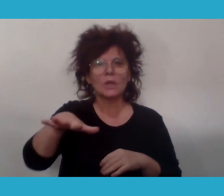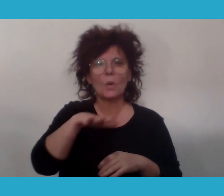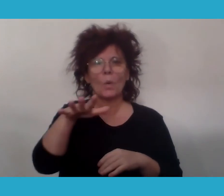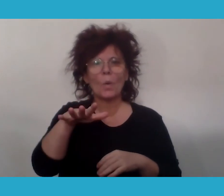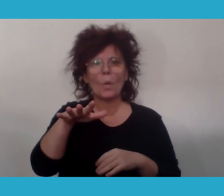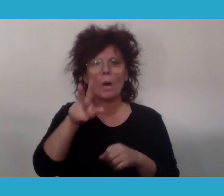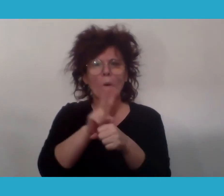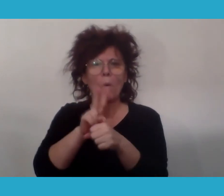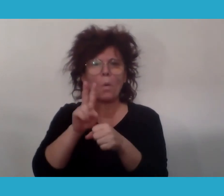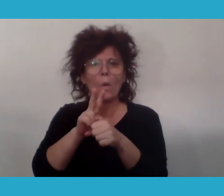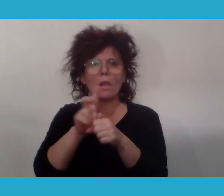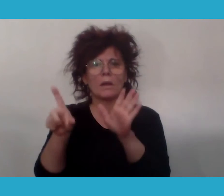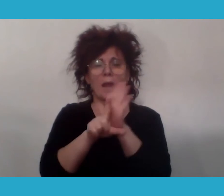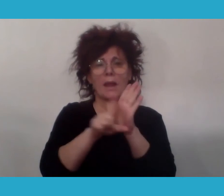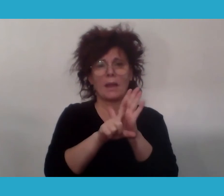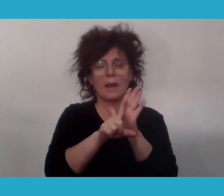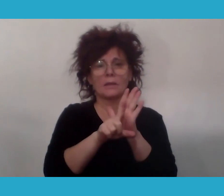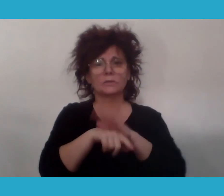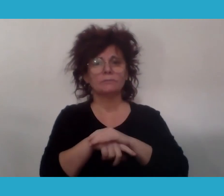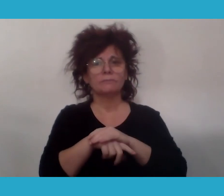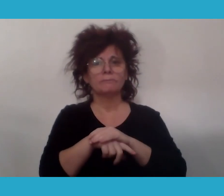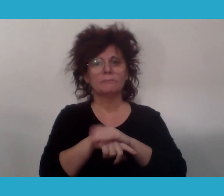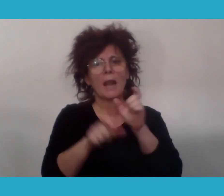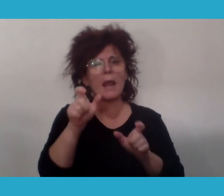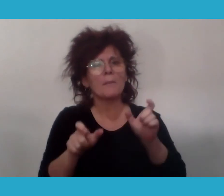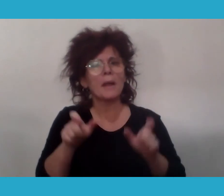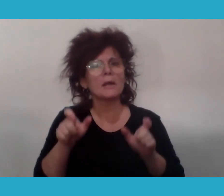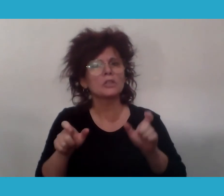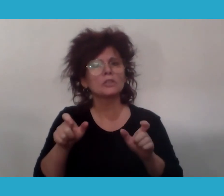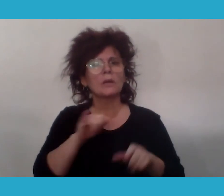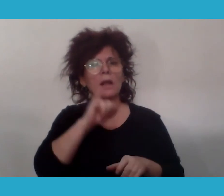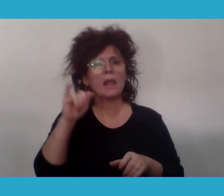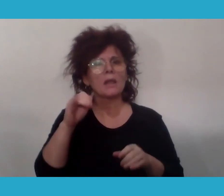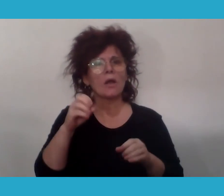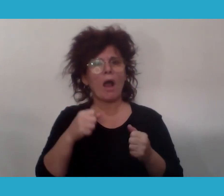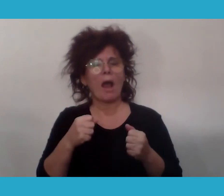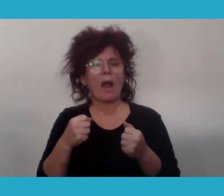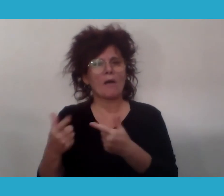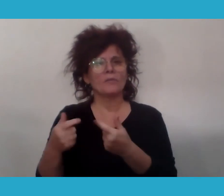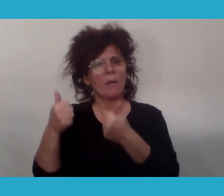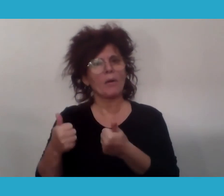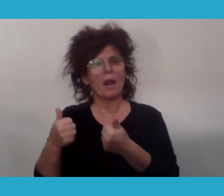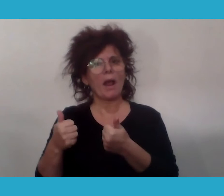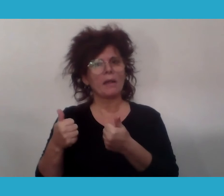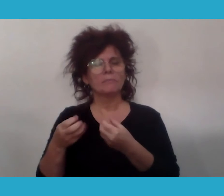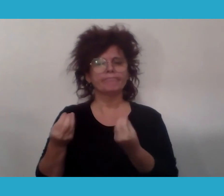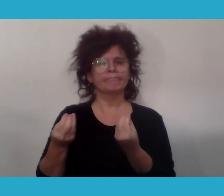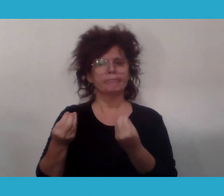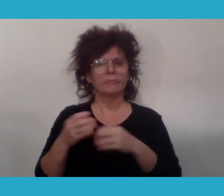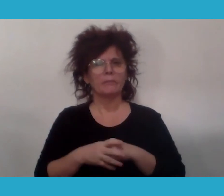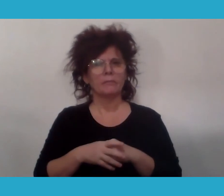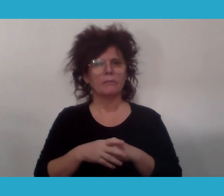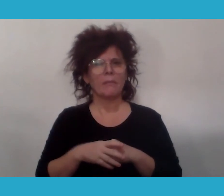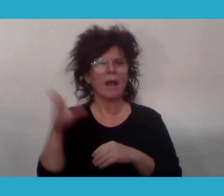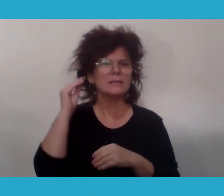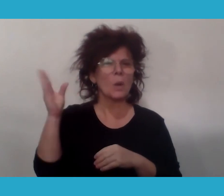legislación nacional y provincial vigente. Los pocos que se manifestaron a favor del proyecto, ninguno habló del estudio de impacto ambiental, eje propio de esta audiencia. No